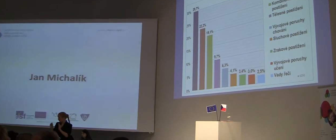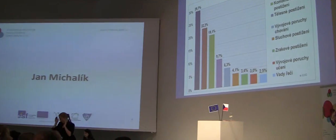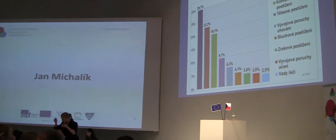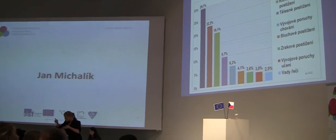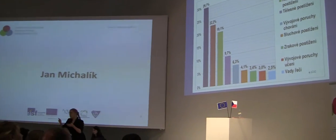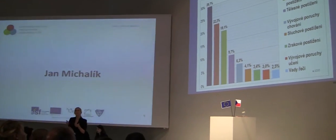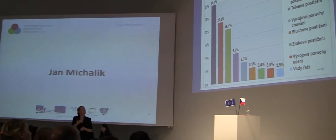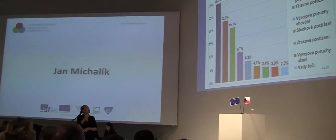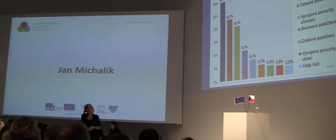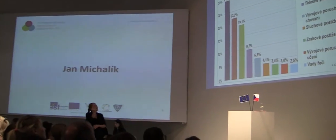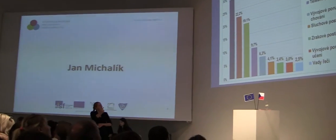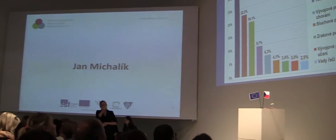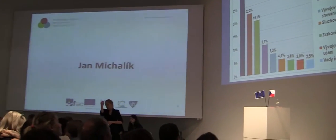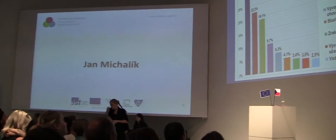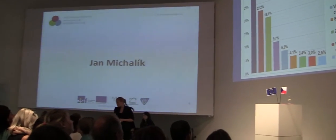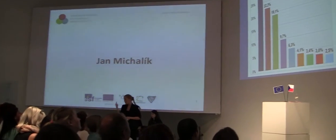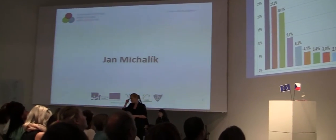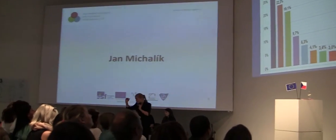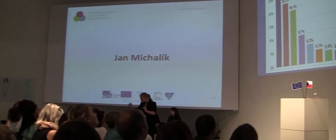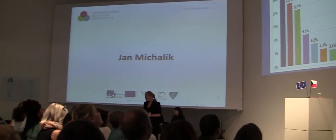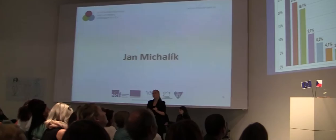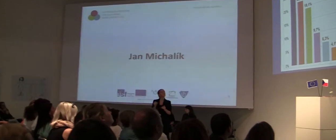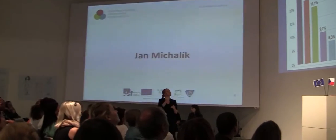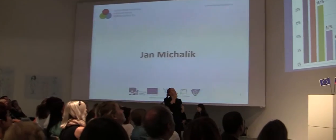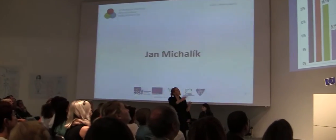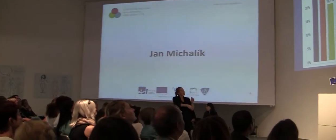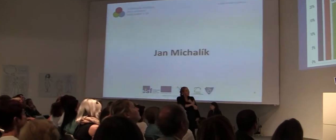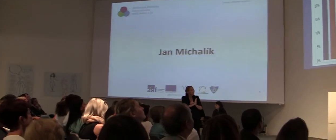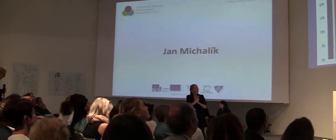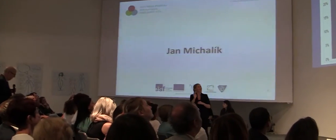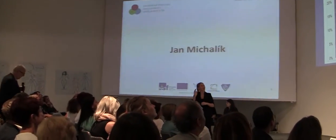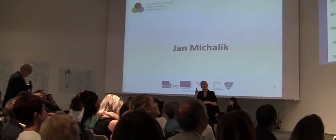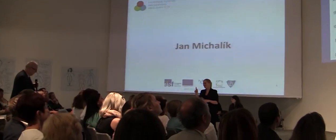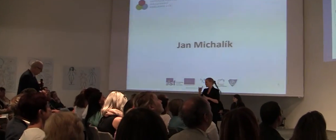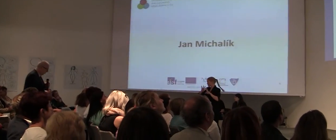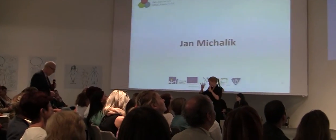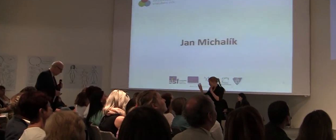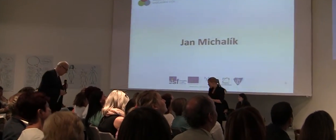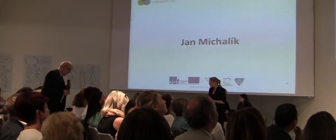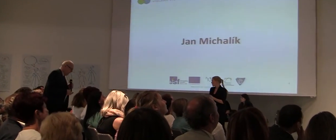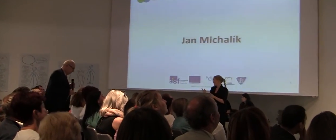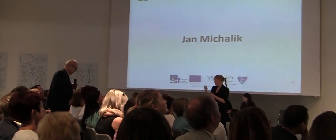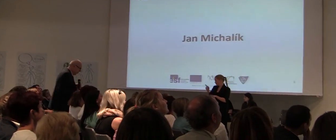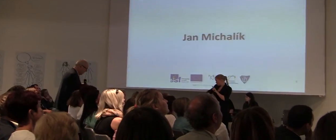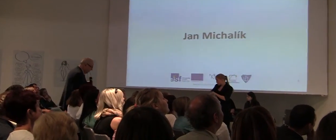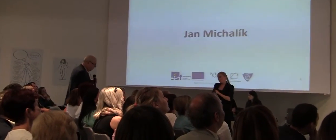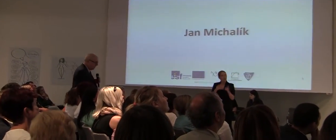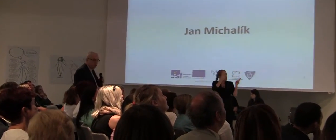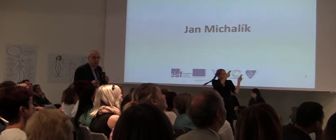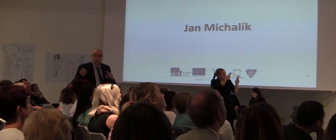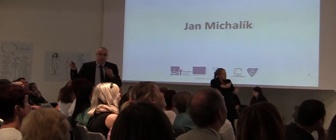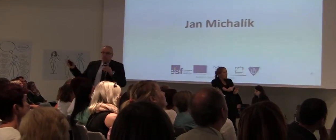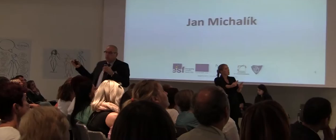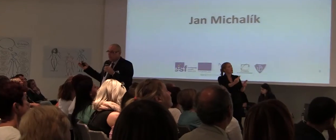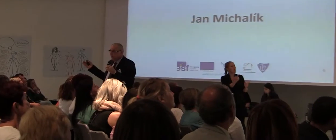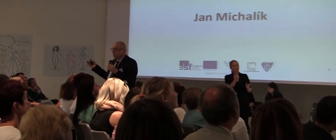22% u dětí s mentálním postižením, 19% u dětí s kombinovaným postižením. 70% asistentů pedagoga působí u dětí,